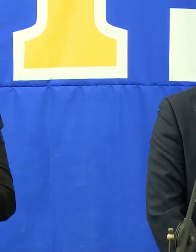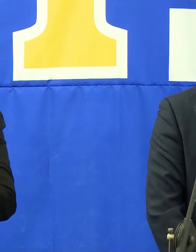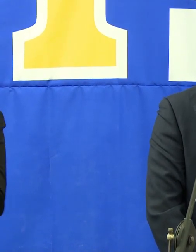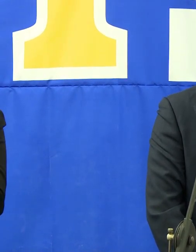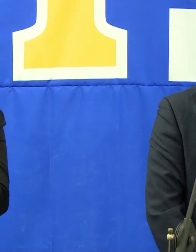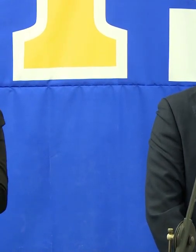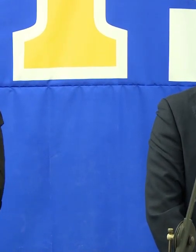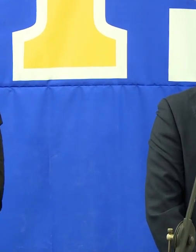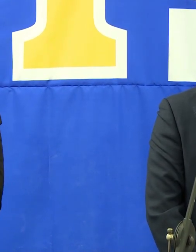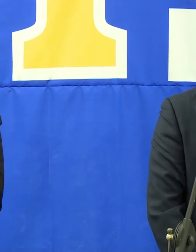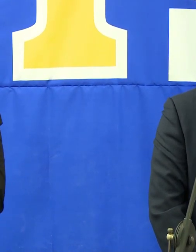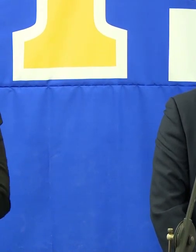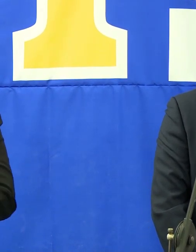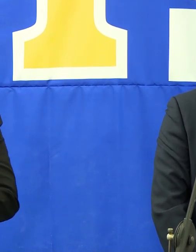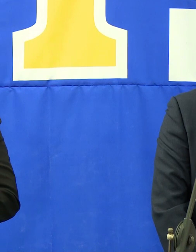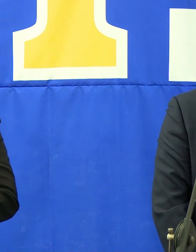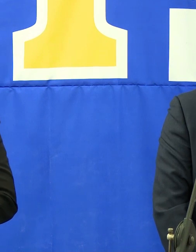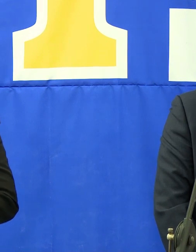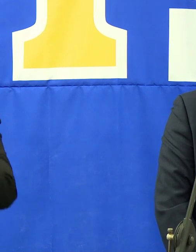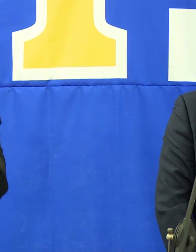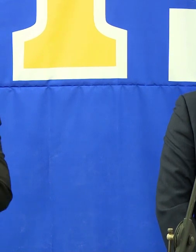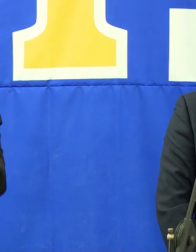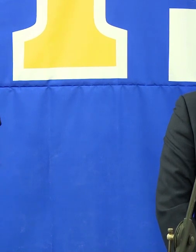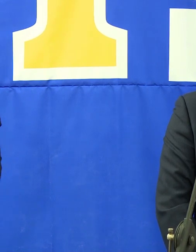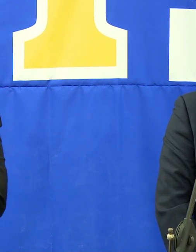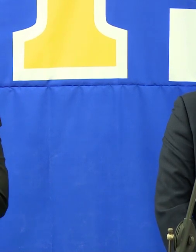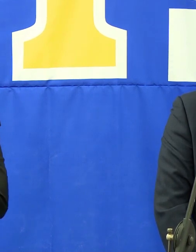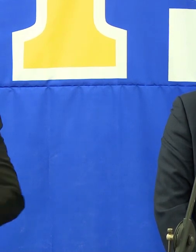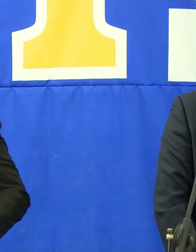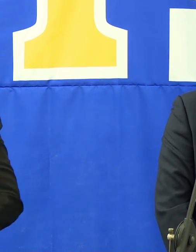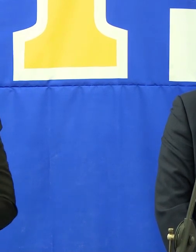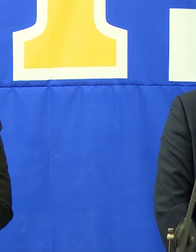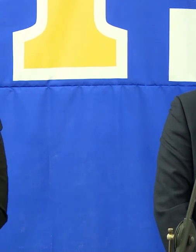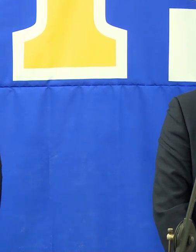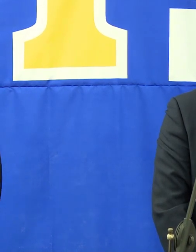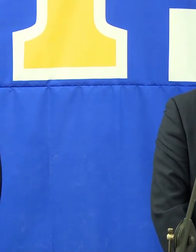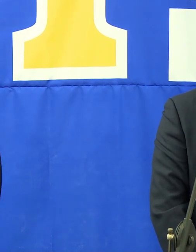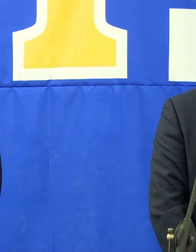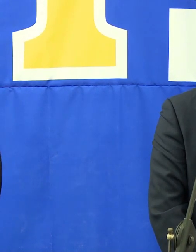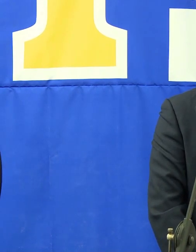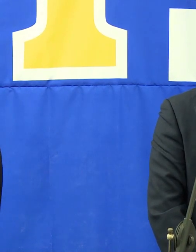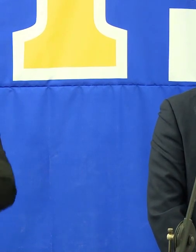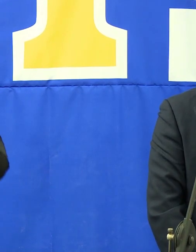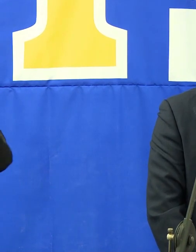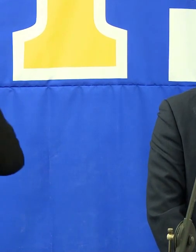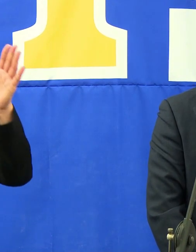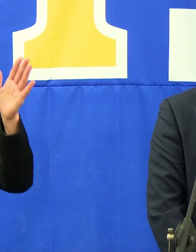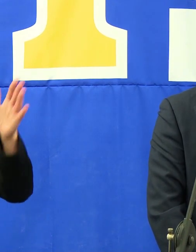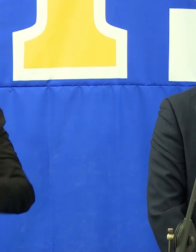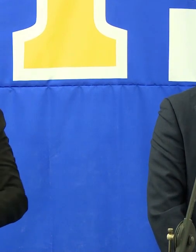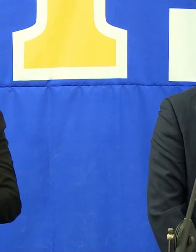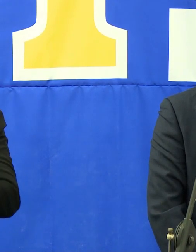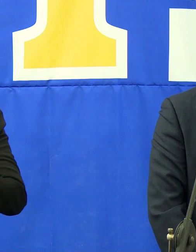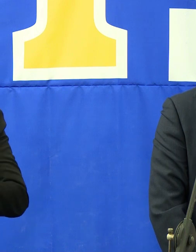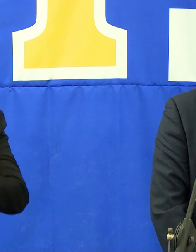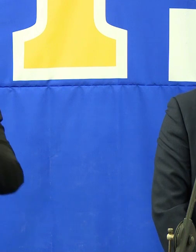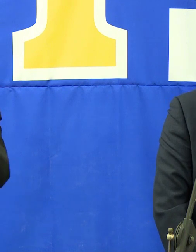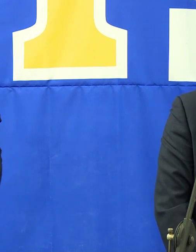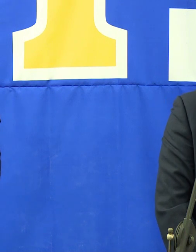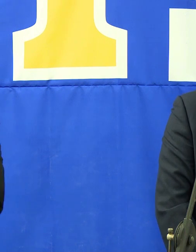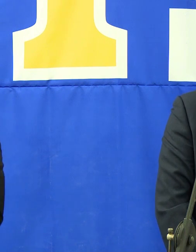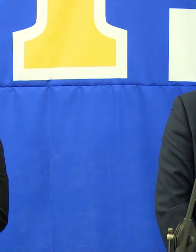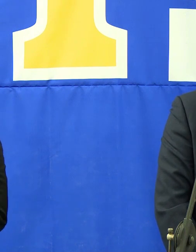위해서 발로 뛴 그런 시장은 없었다고 저는 생각합니다. 모든 읍면동을 다니면서 다리